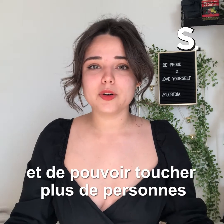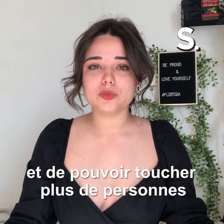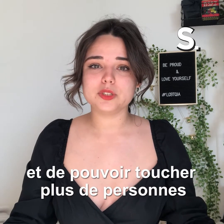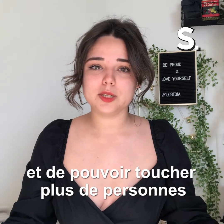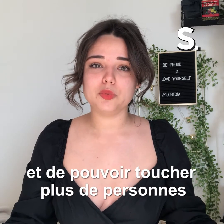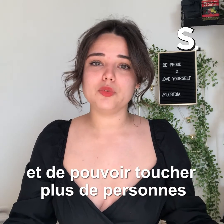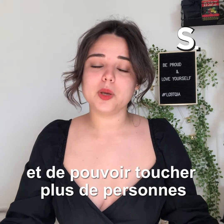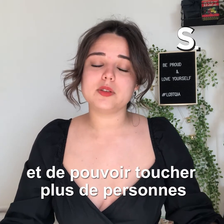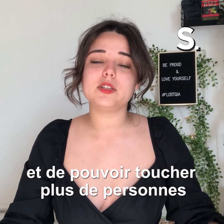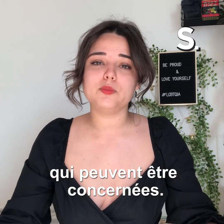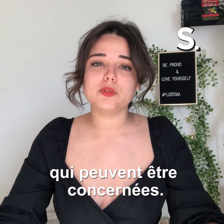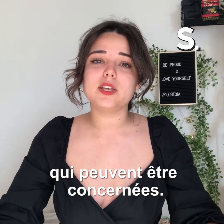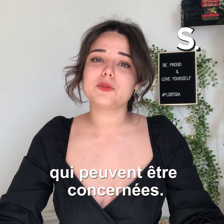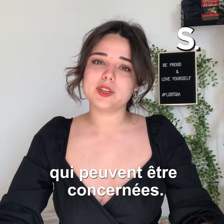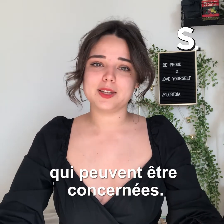toucher plus de personnes qui peuvent être concernées.